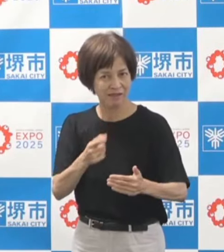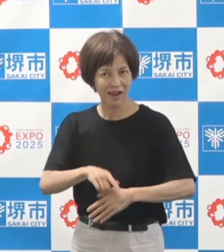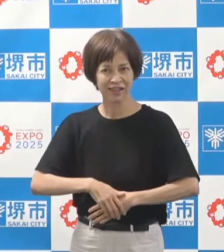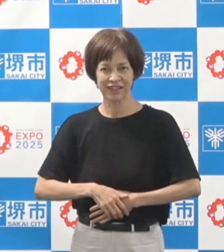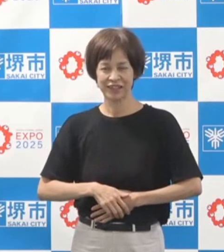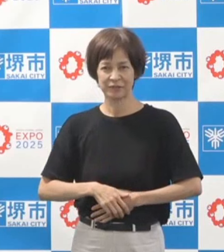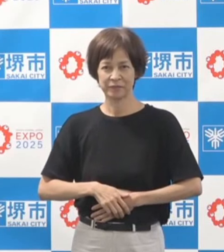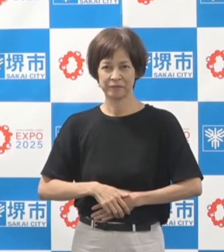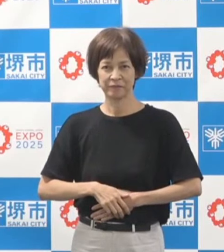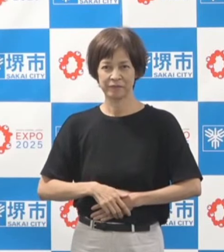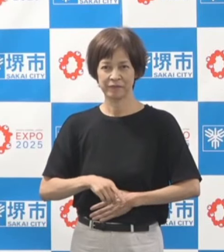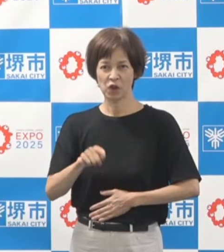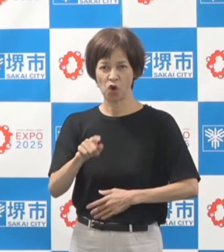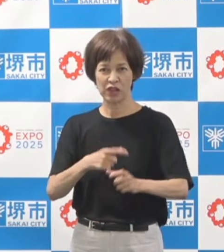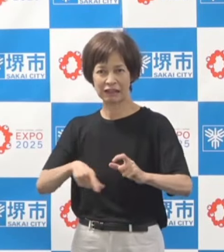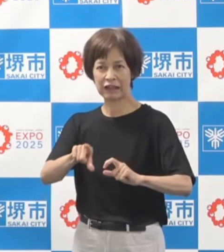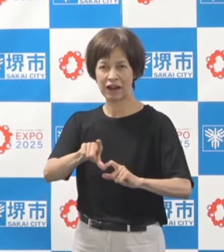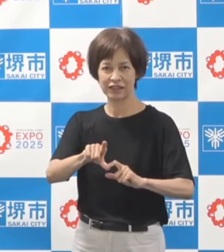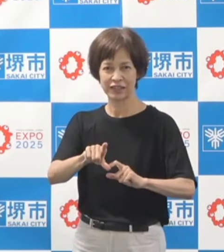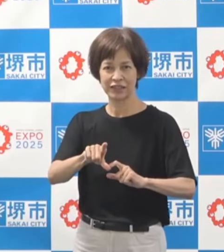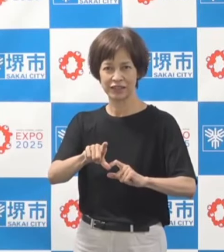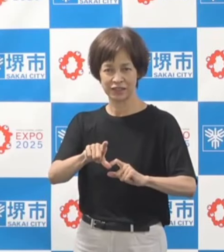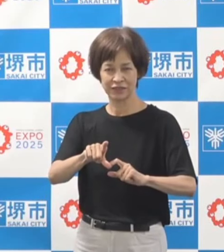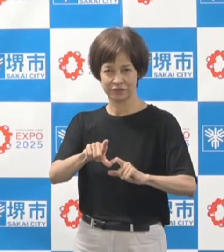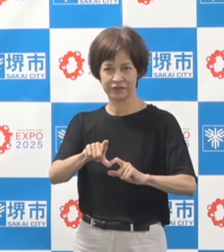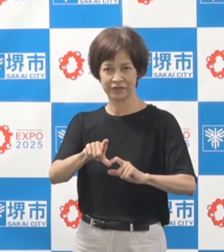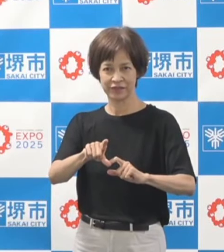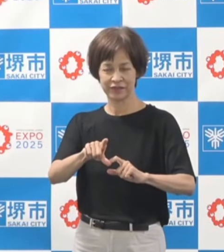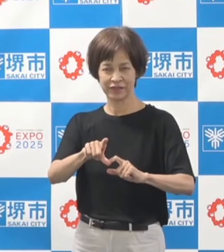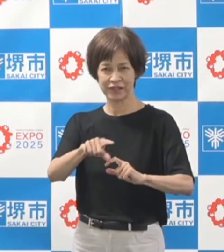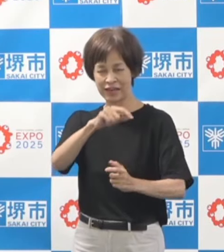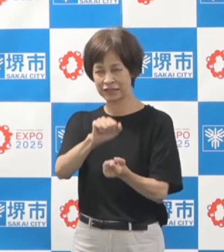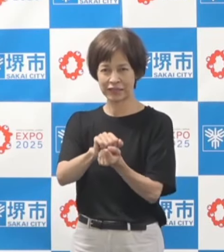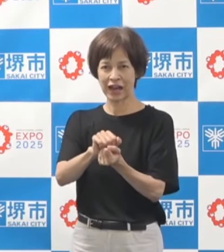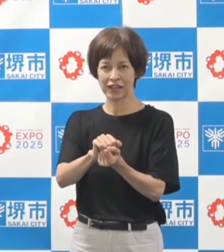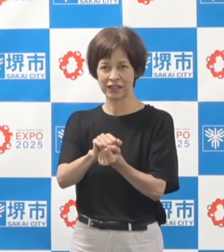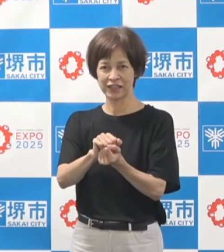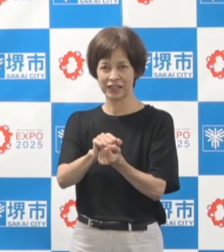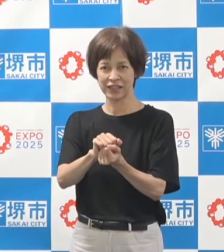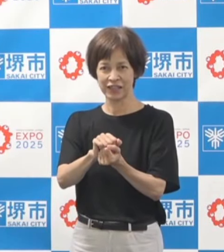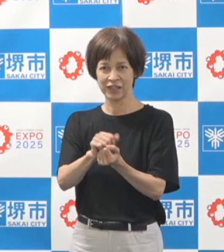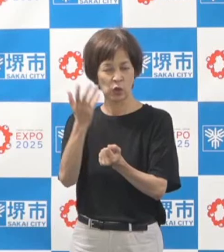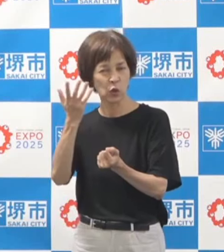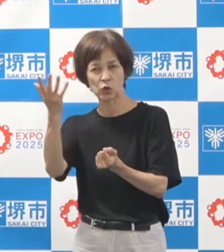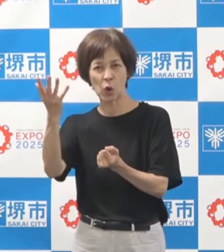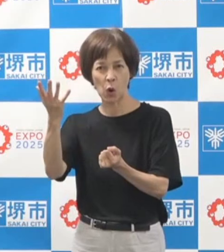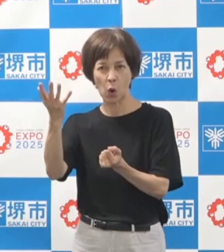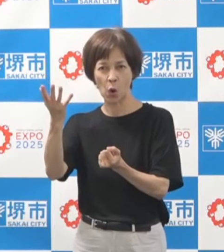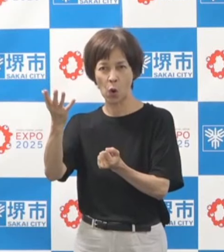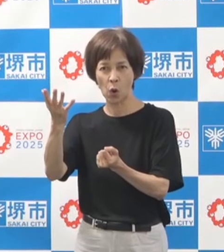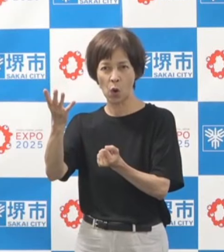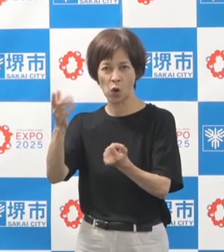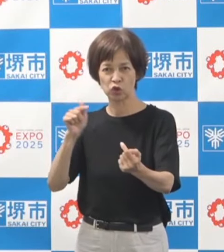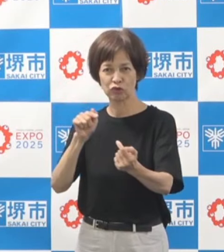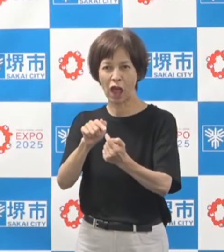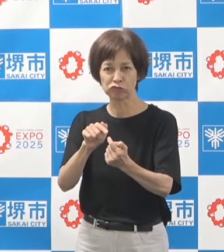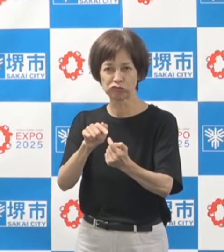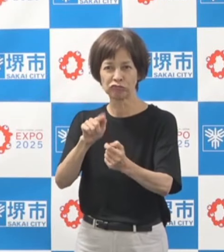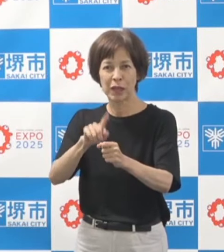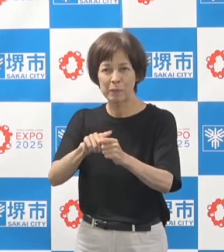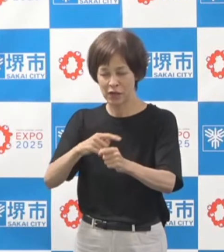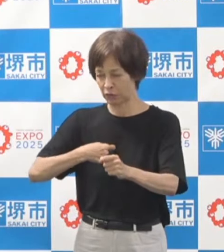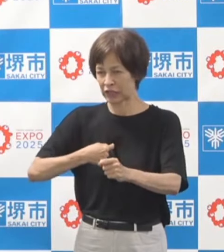でさらに例えば堺の姿を感じていたことによって進展するということは私が直接お話する場面もある